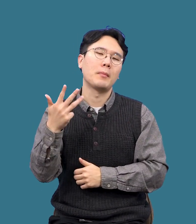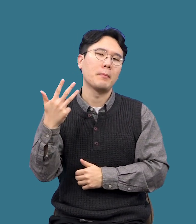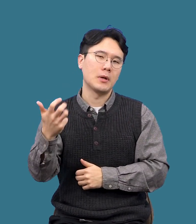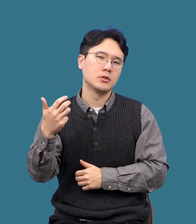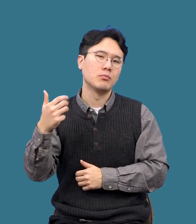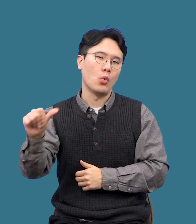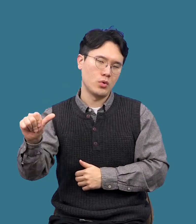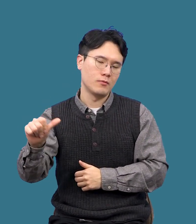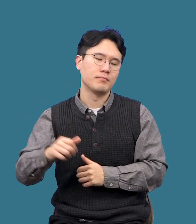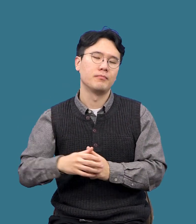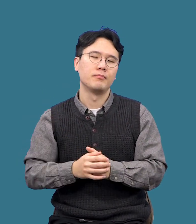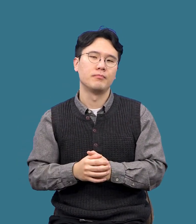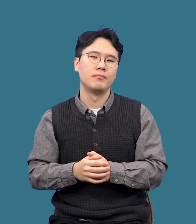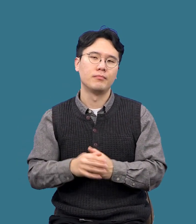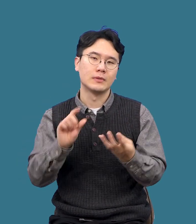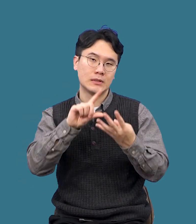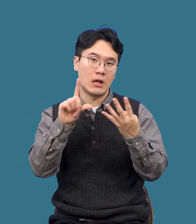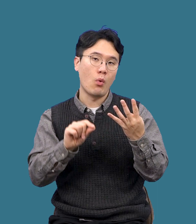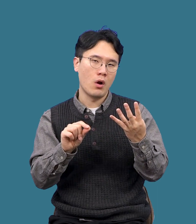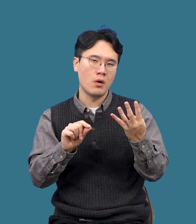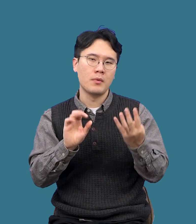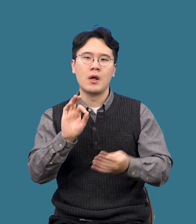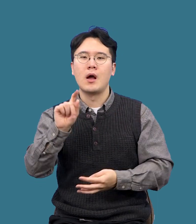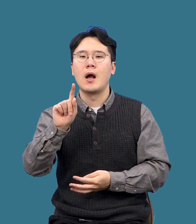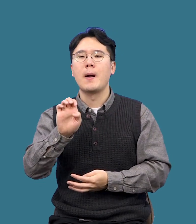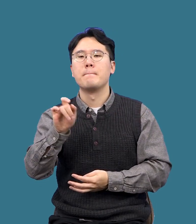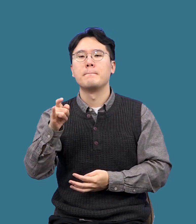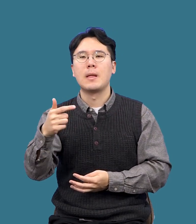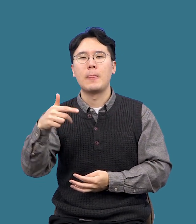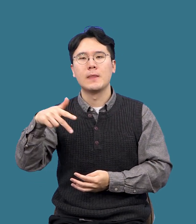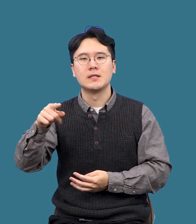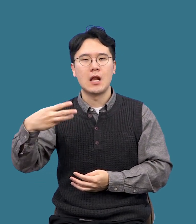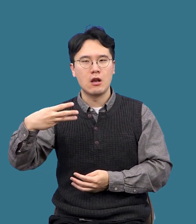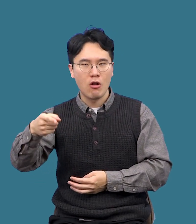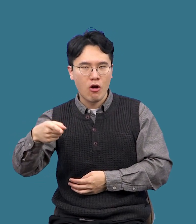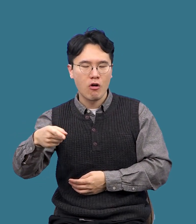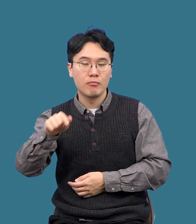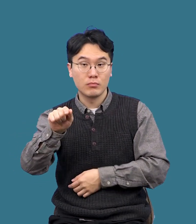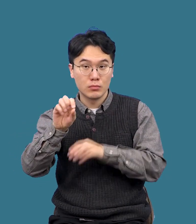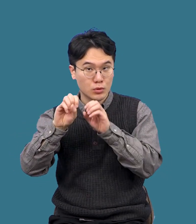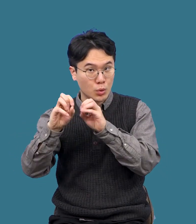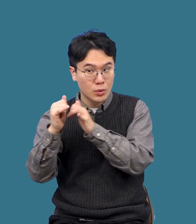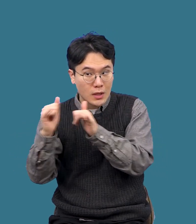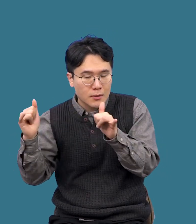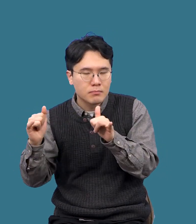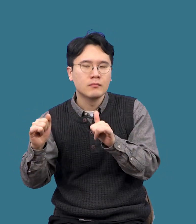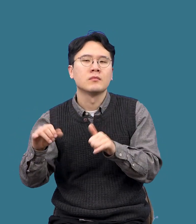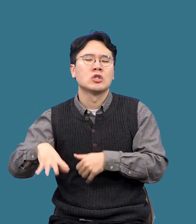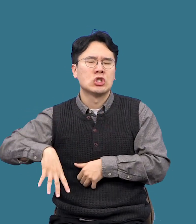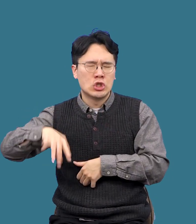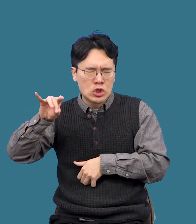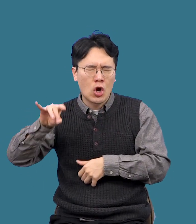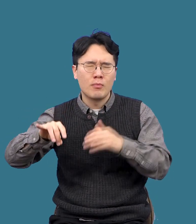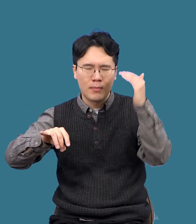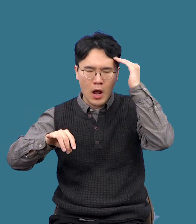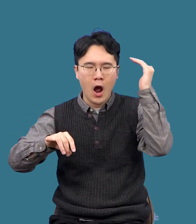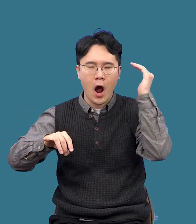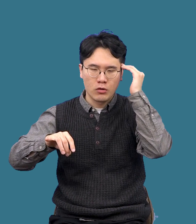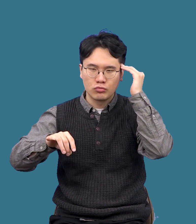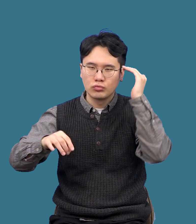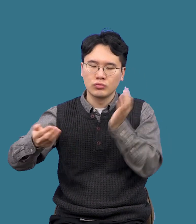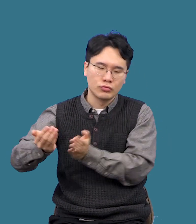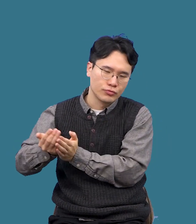1885년 4월 아펜셀러와 언더우드 두 분이 선교사의 타이틀을 가지고 처음으로 제물포